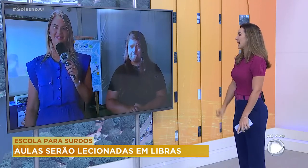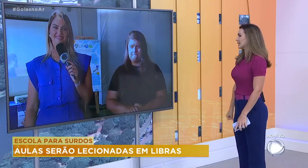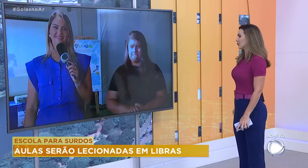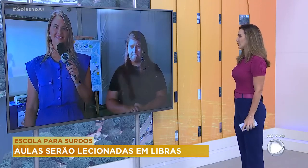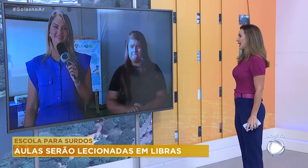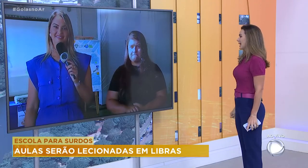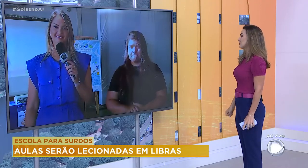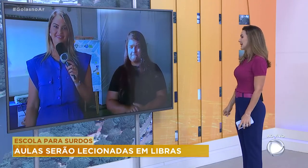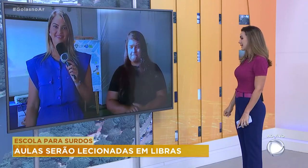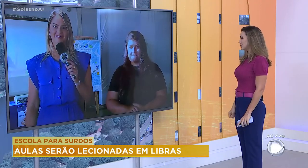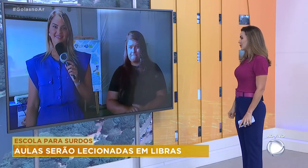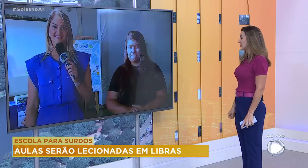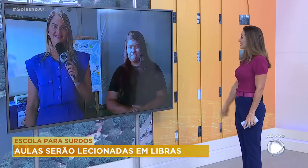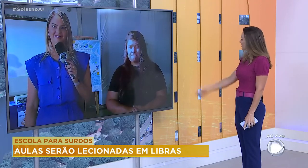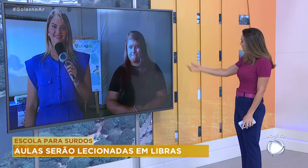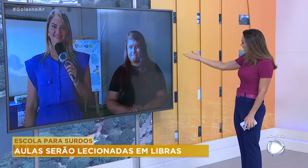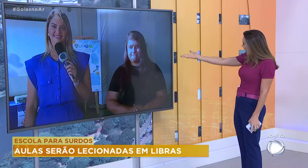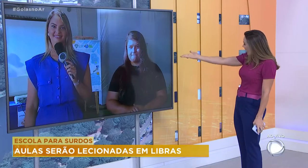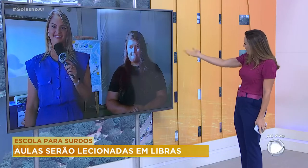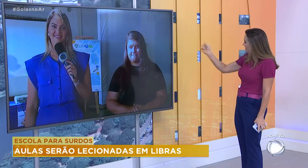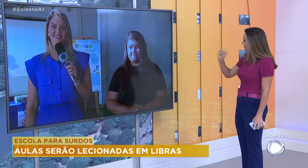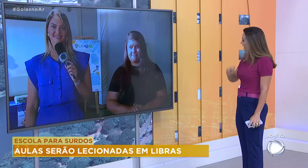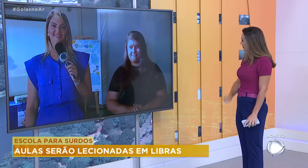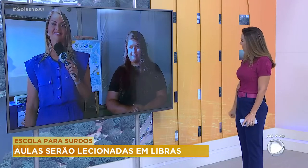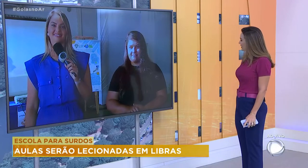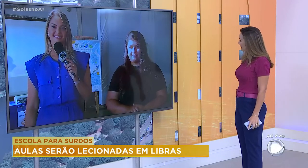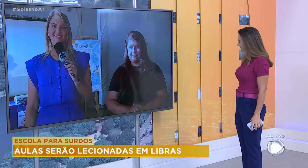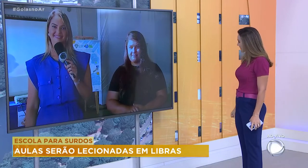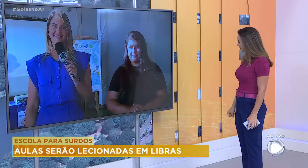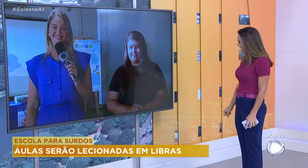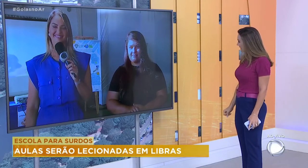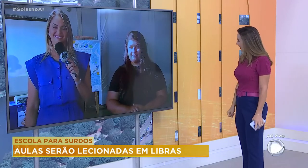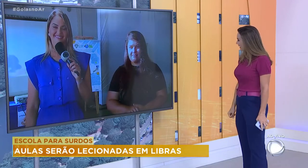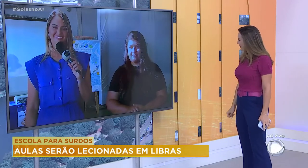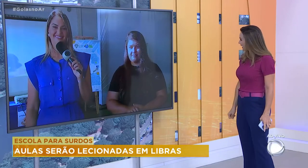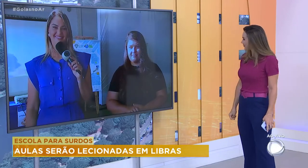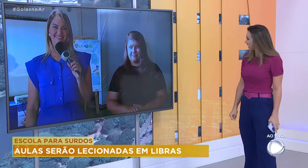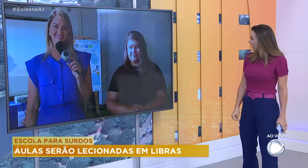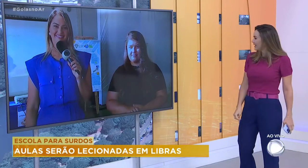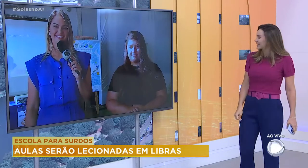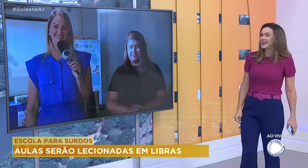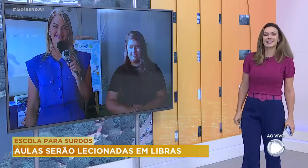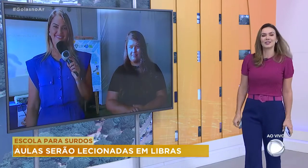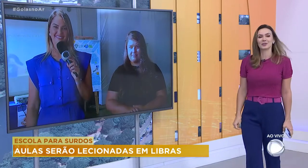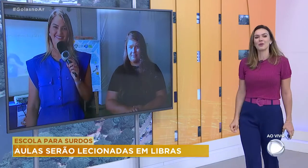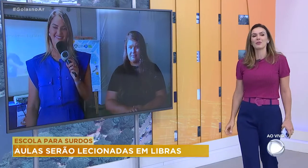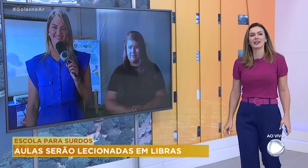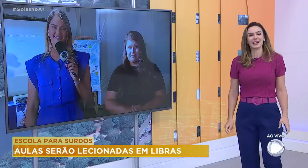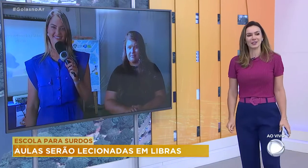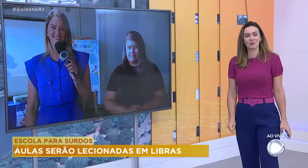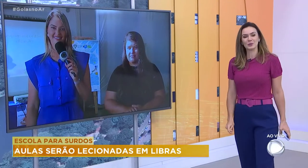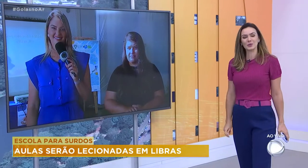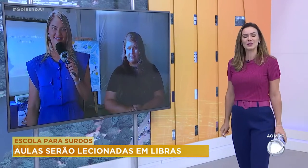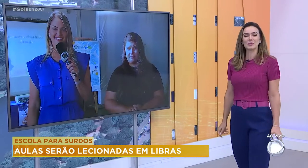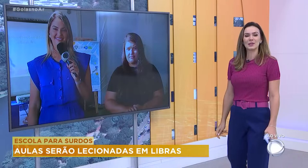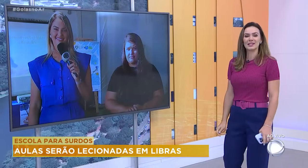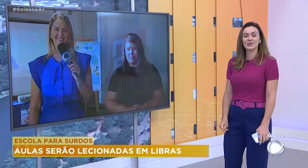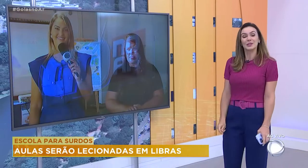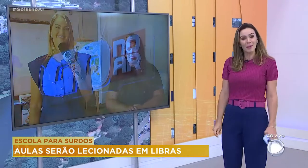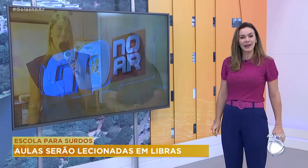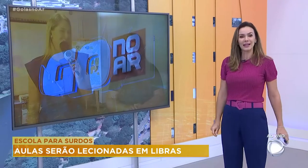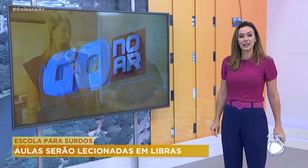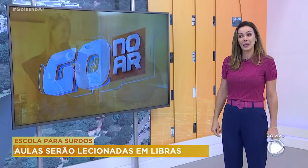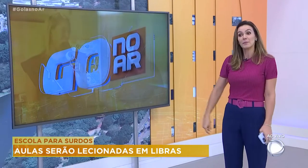Obrigada, viu, Nayara, obrigada aos nossos entrevistados, ai, essa intérprete linda também, que está aí do lado para trazer toda a comunicação para as pessoas que